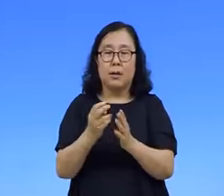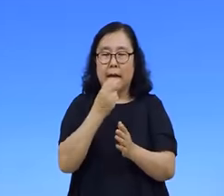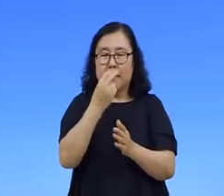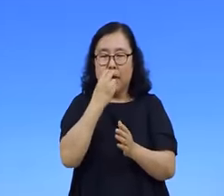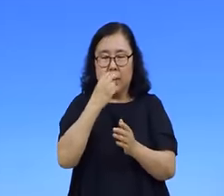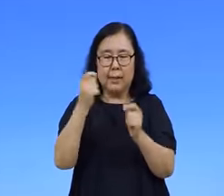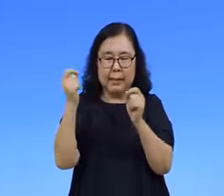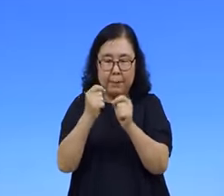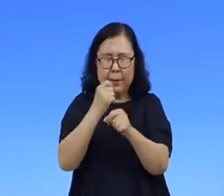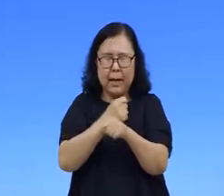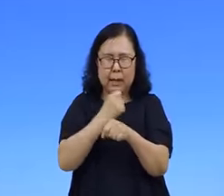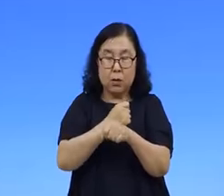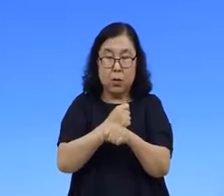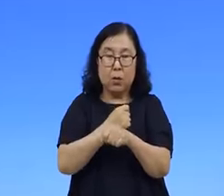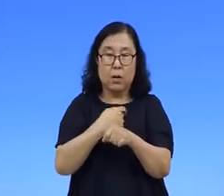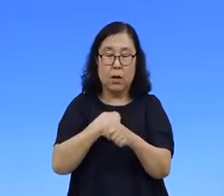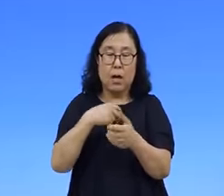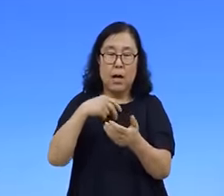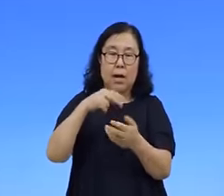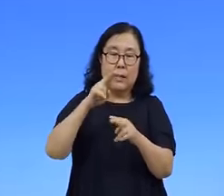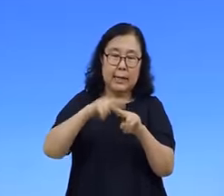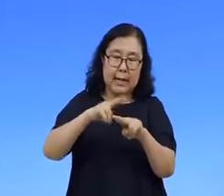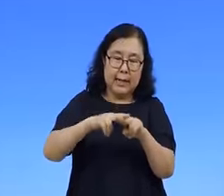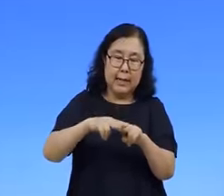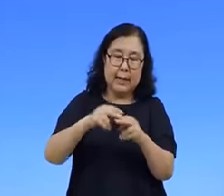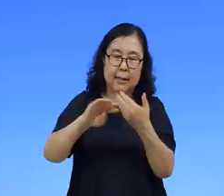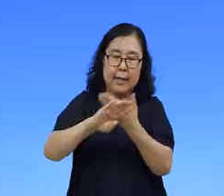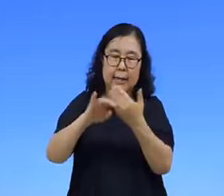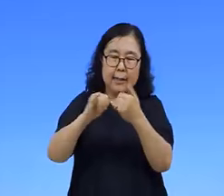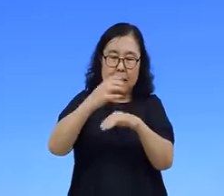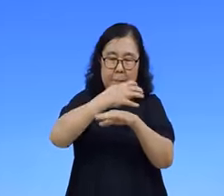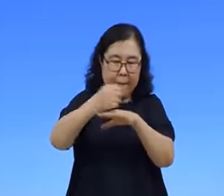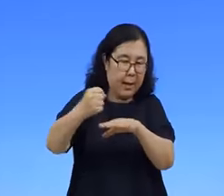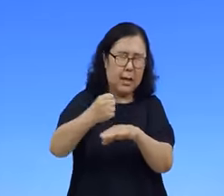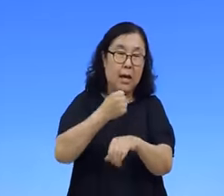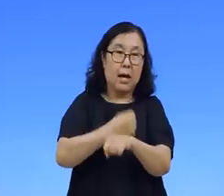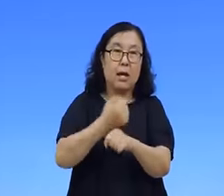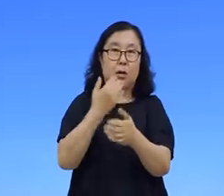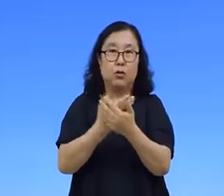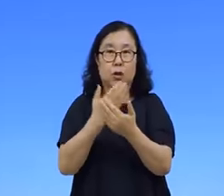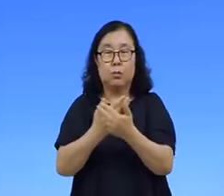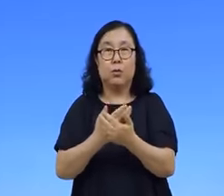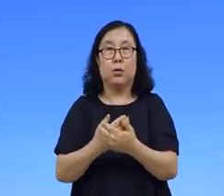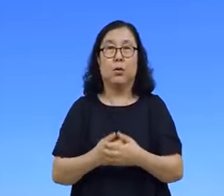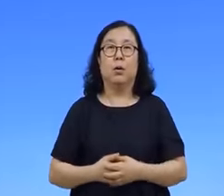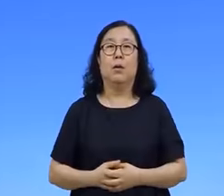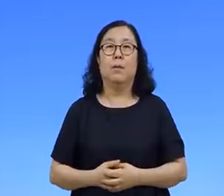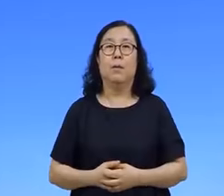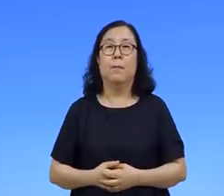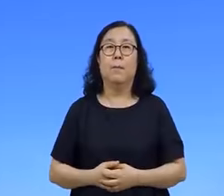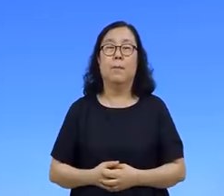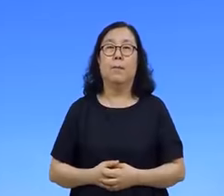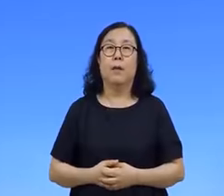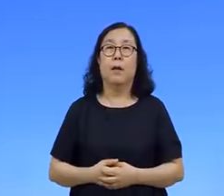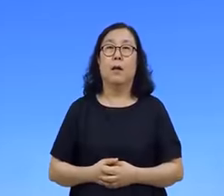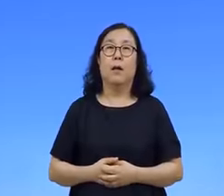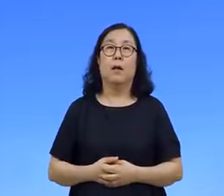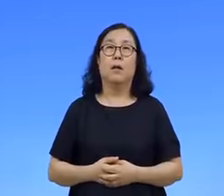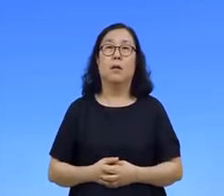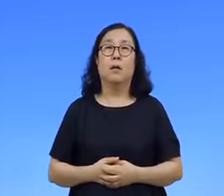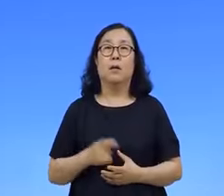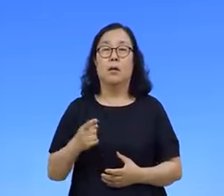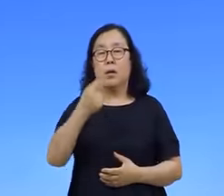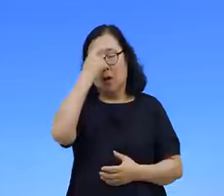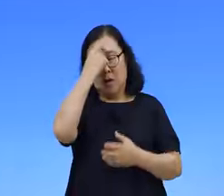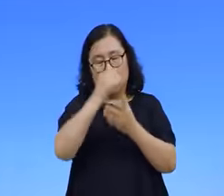짧게 하시며 그의 직분을 타인이 빼앗아가게 하시고, 그의 연수를 짧게, 빨리 죽여달라는 거 아닙니까? 그래서